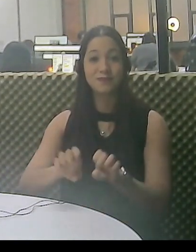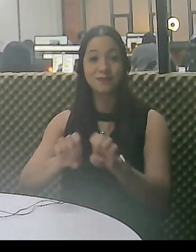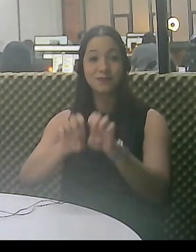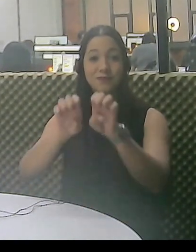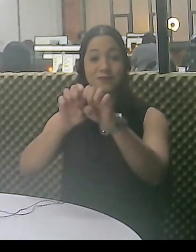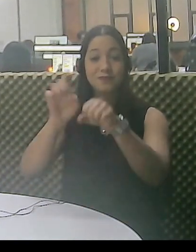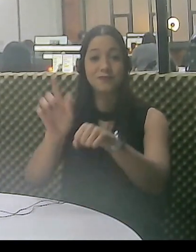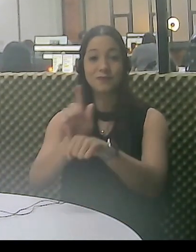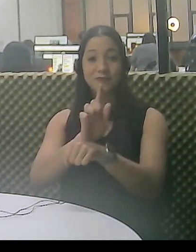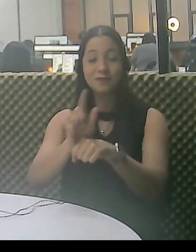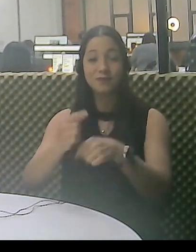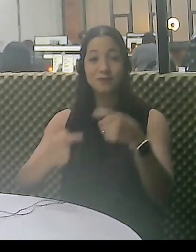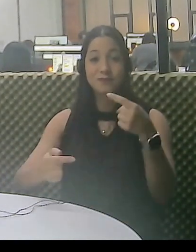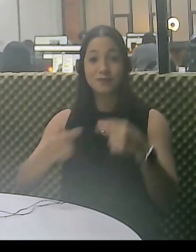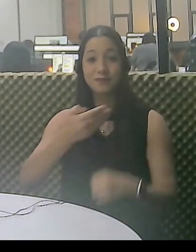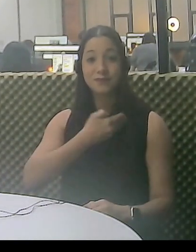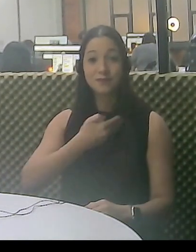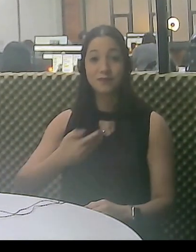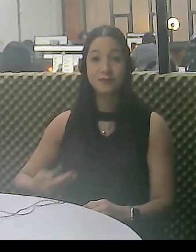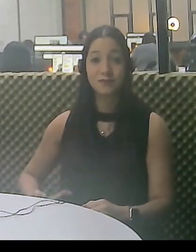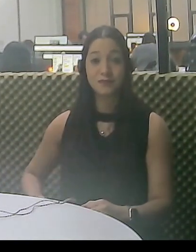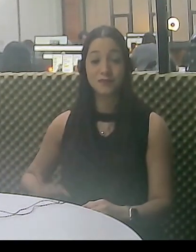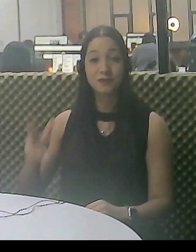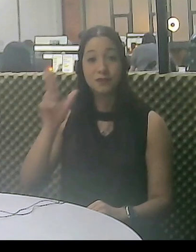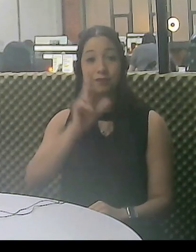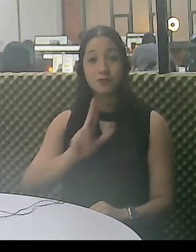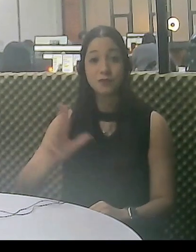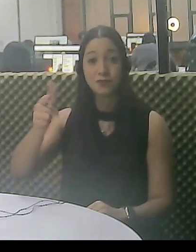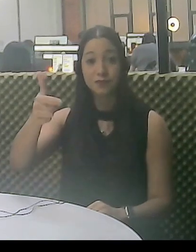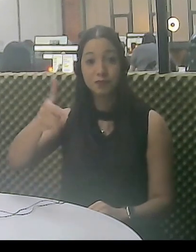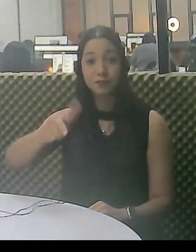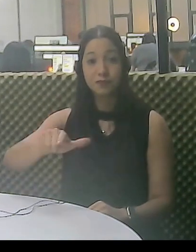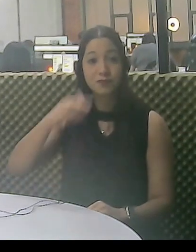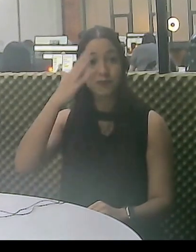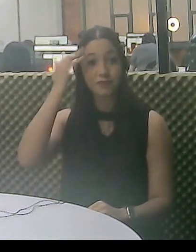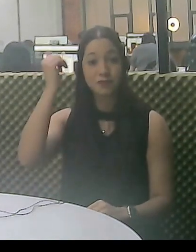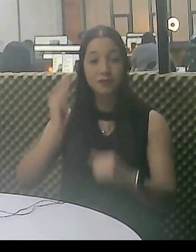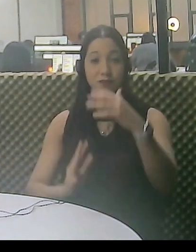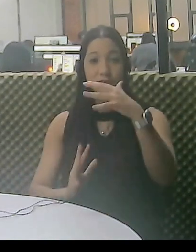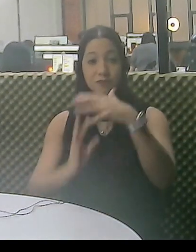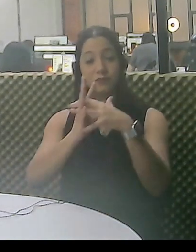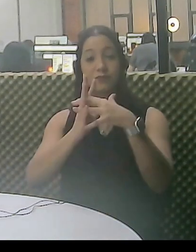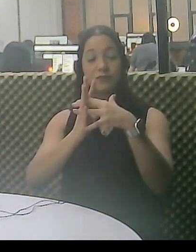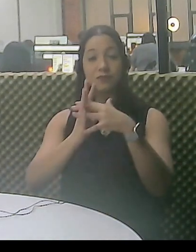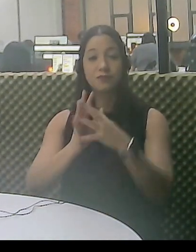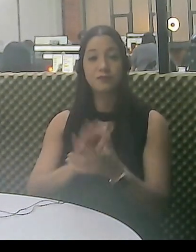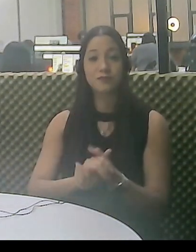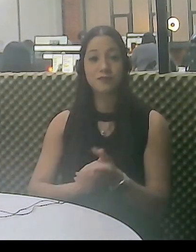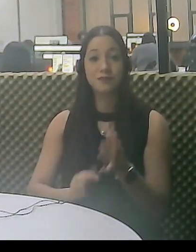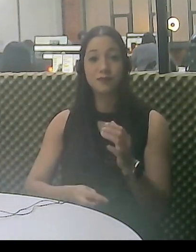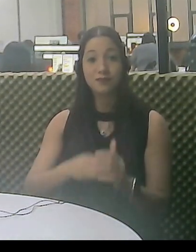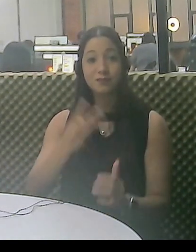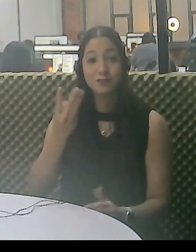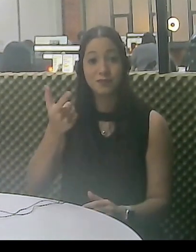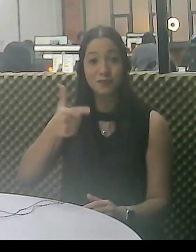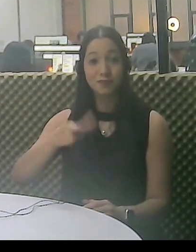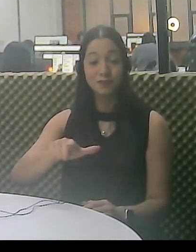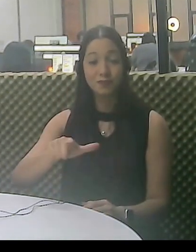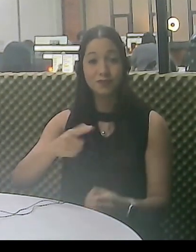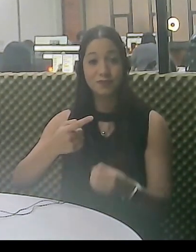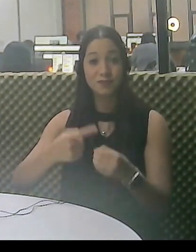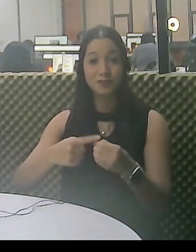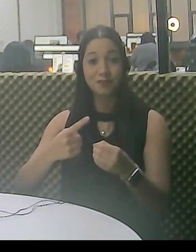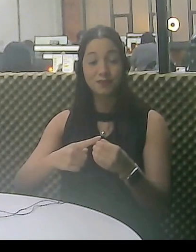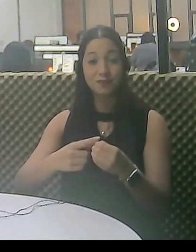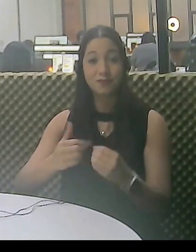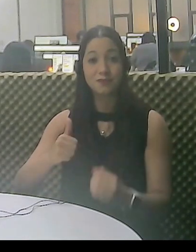gestão de políticas públicas, Uberlândia, mais uma vez, é destaque em ranking nacional. Pela terceira vez consecutiva, a cidade está